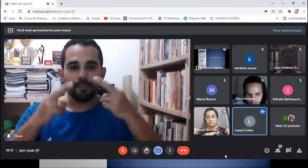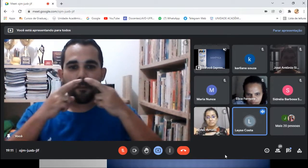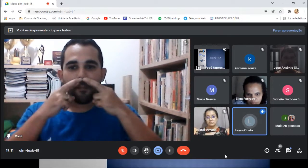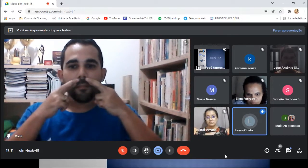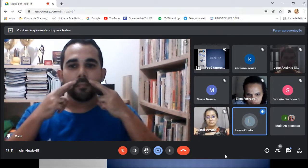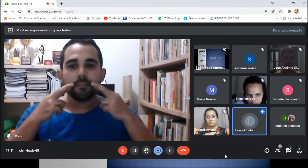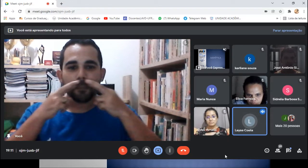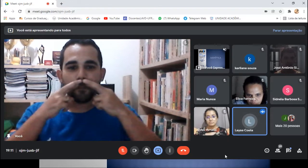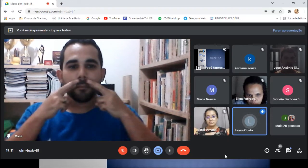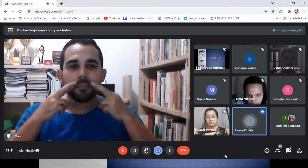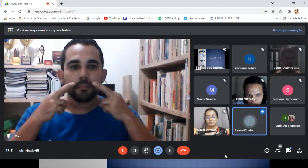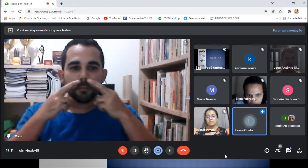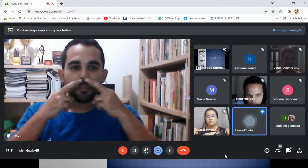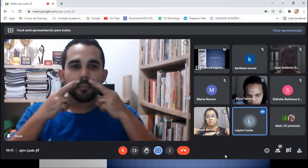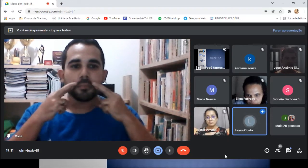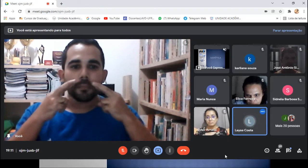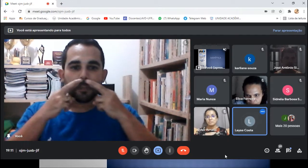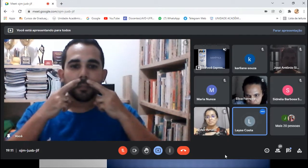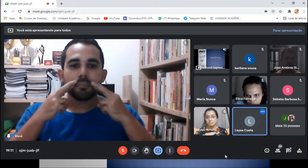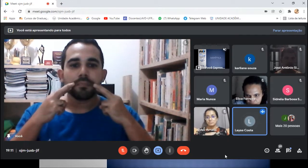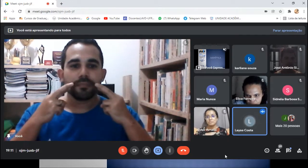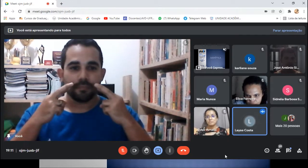Roberto. Este é o meu sinal.